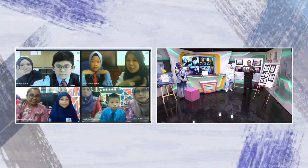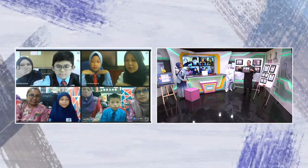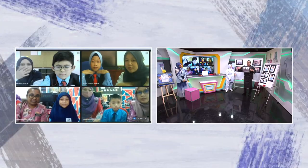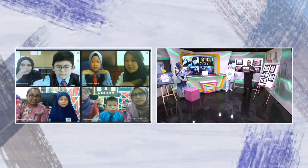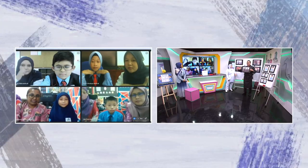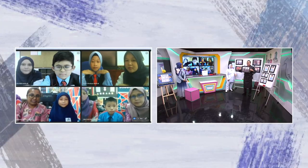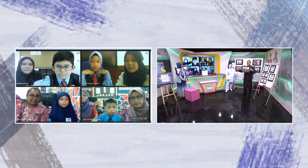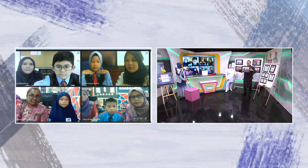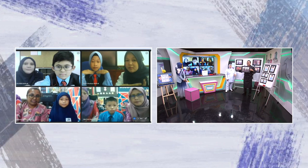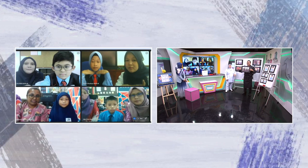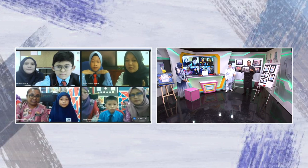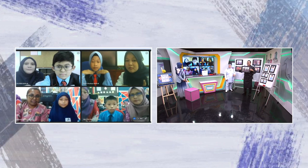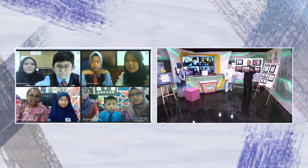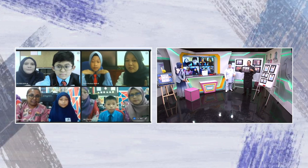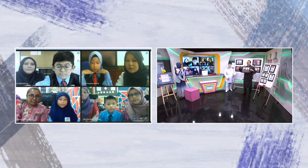Apakah isyarat?